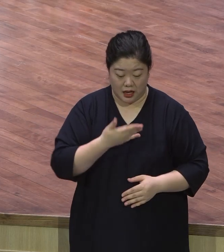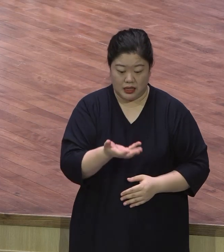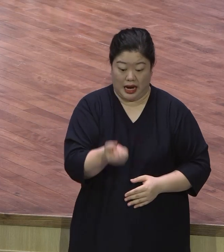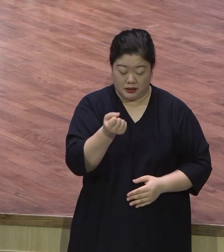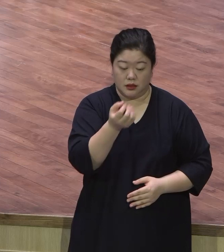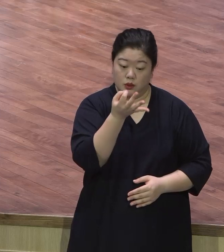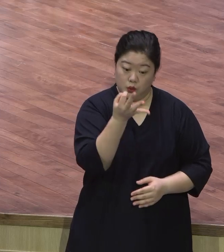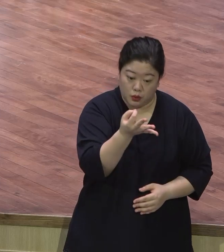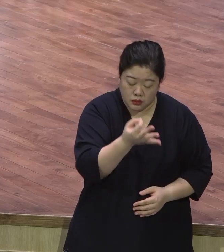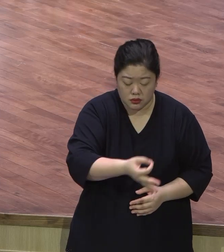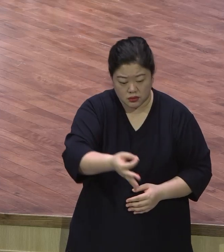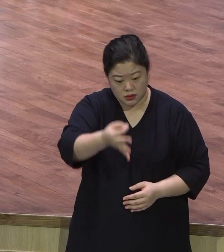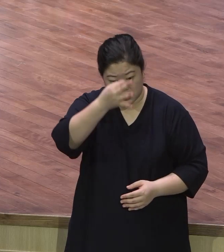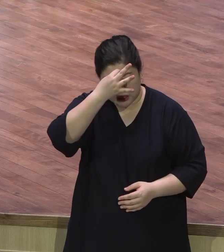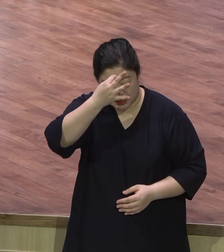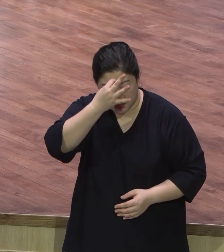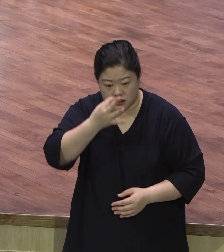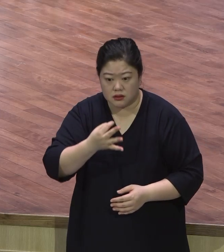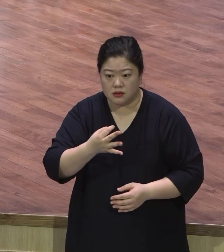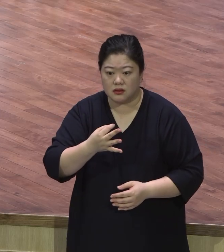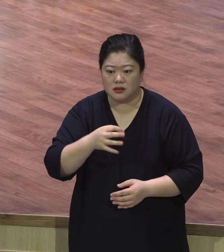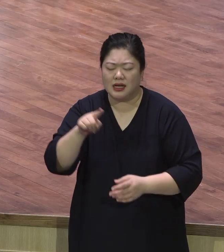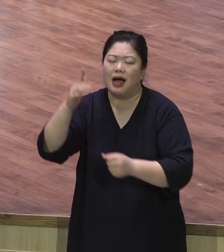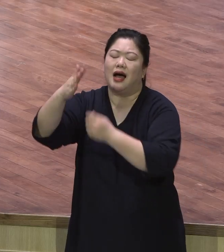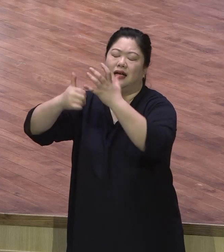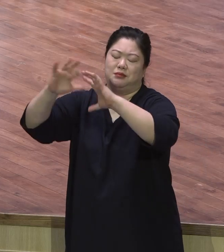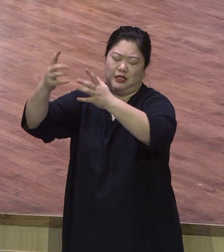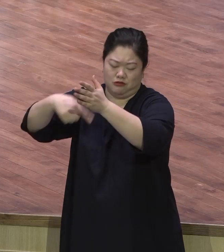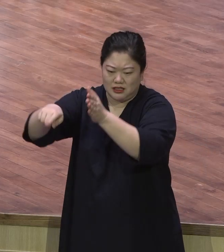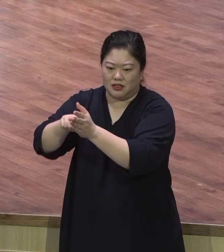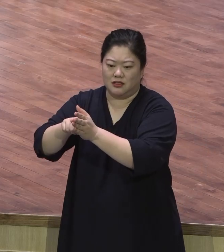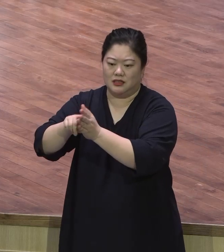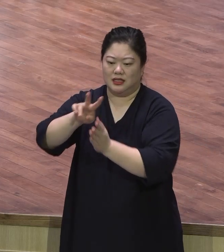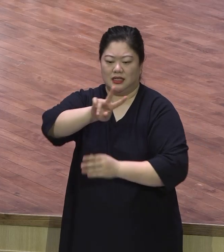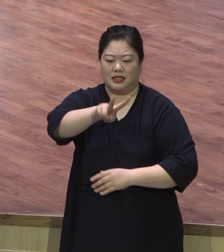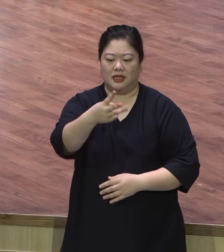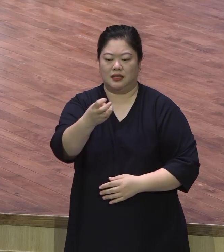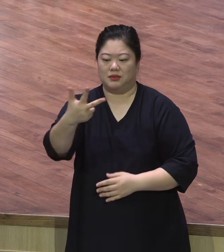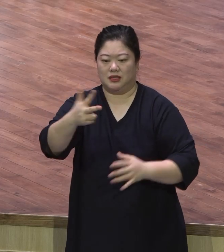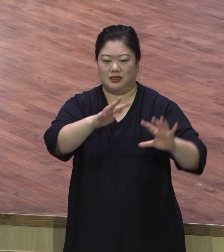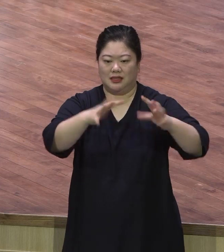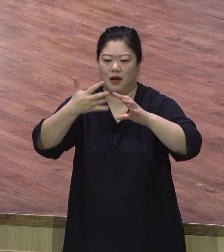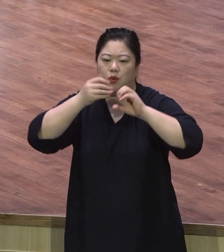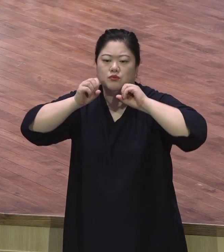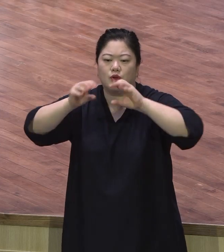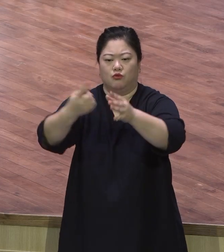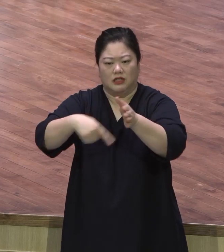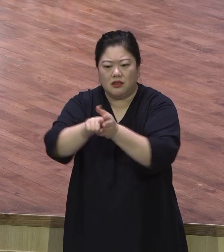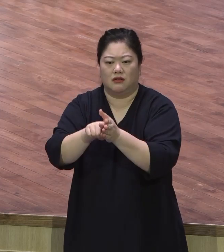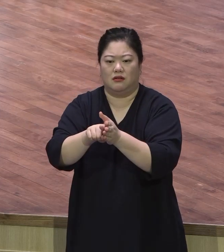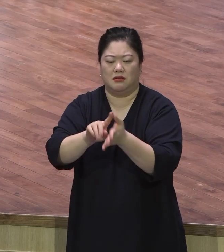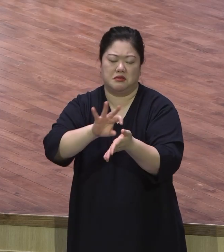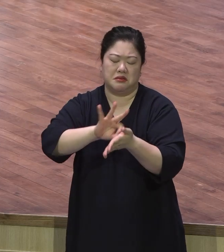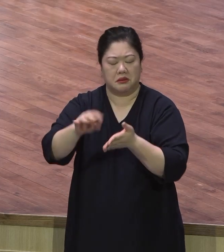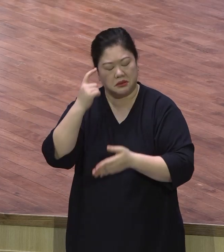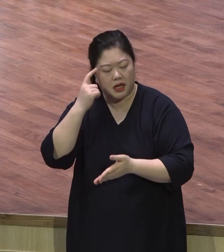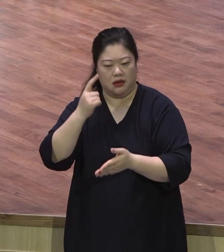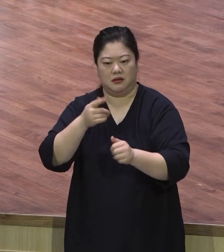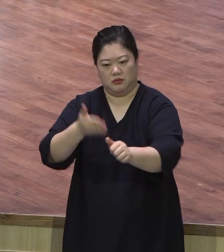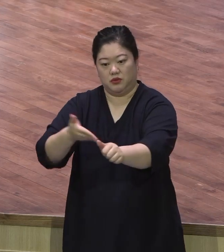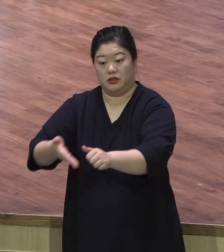보금을 위해서 이상필나라 보금을 위해서 한번 올인해 보세요 여운교 역사에 길이 남을 수 있는